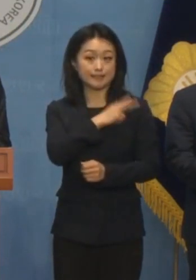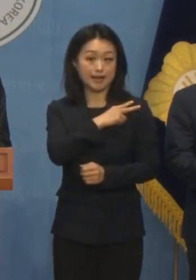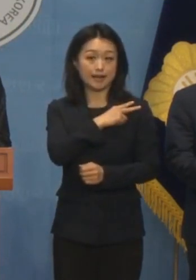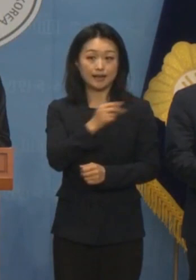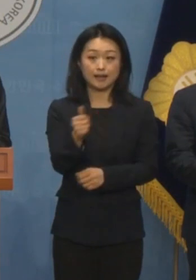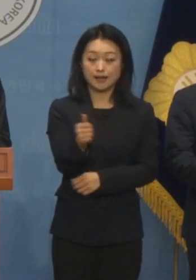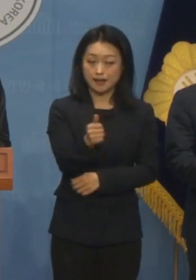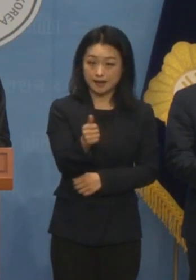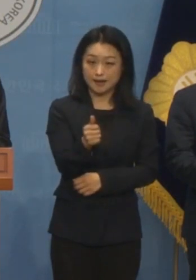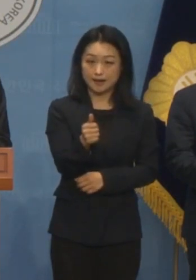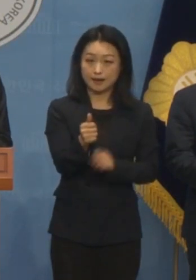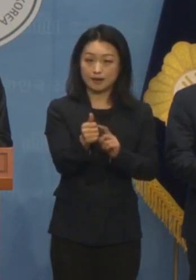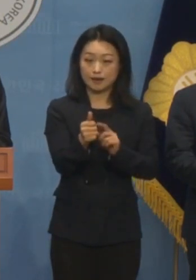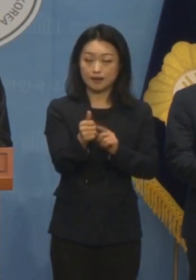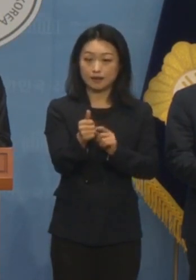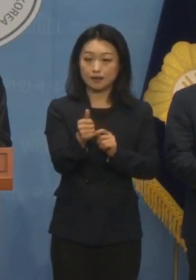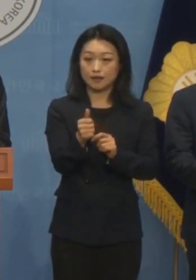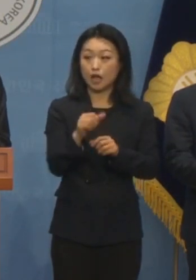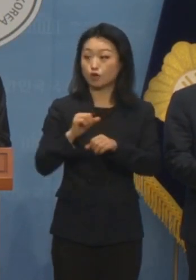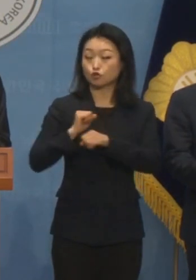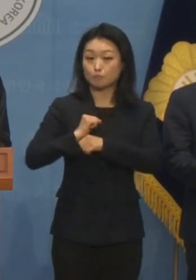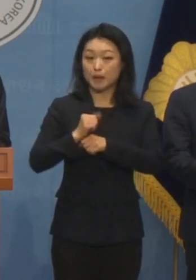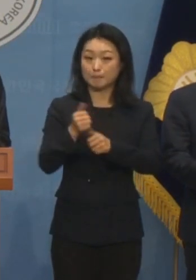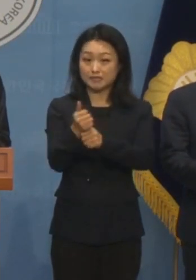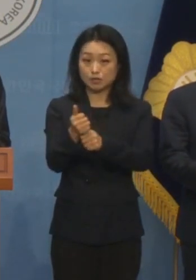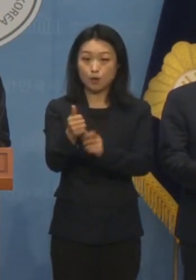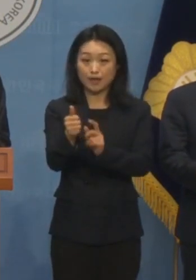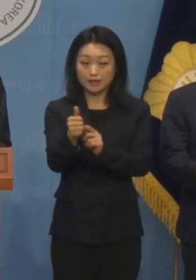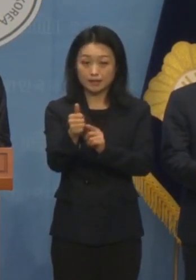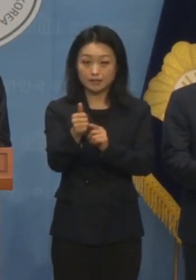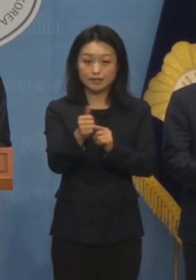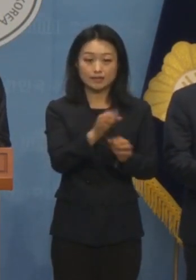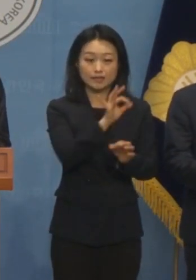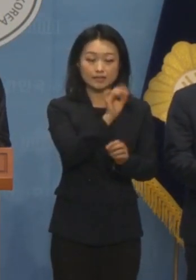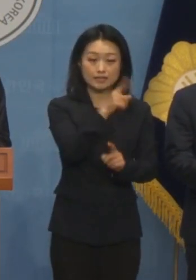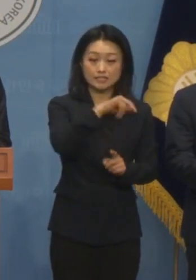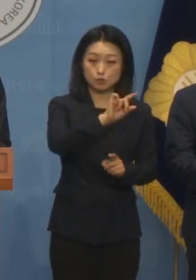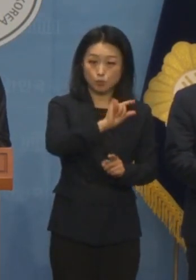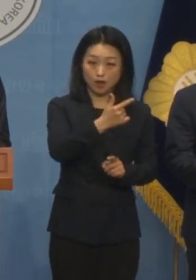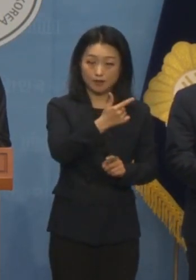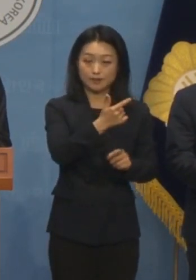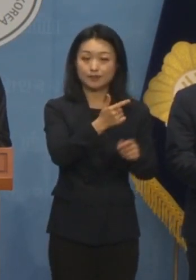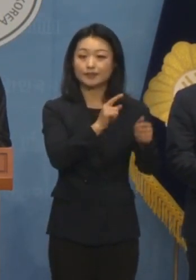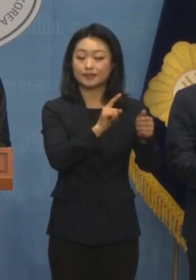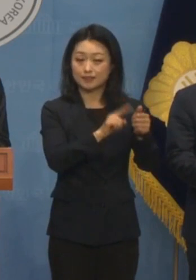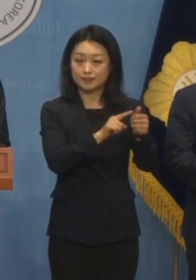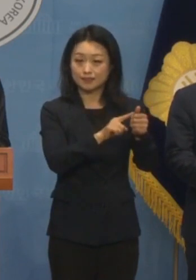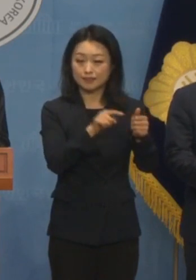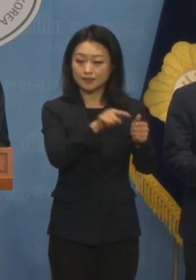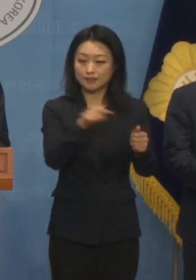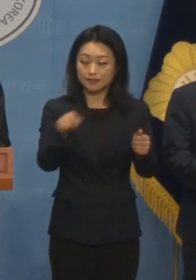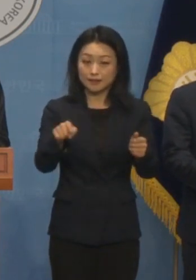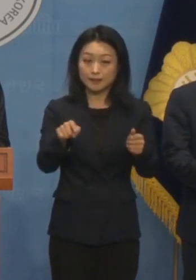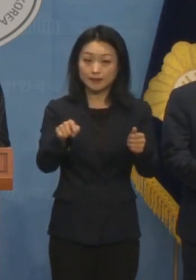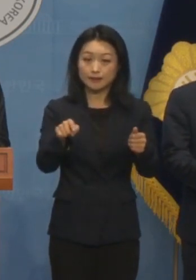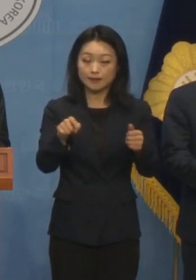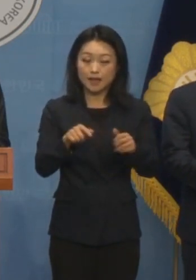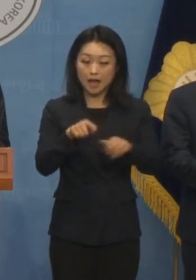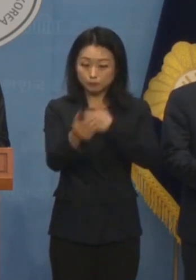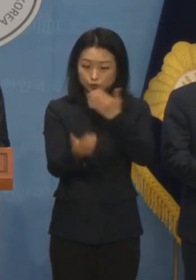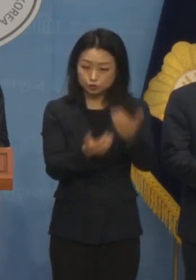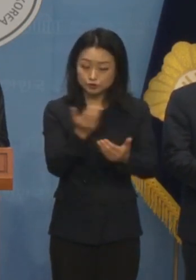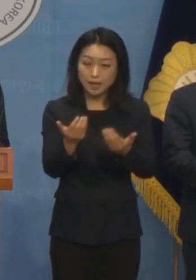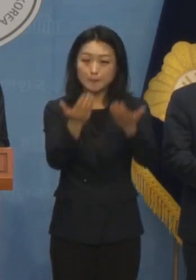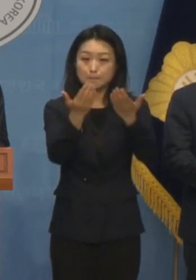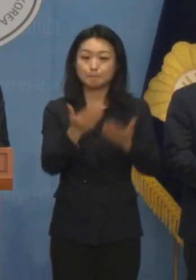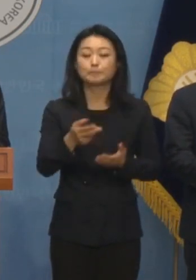임기훈 전 국방비서관과 이시원 공직기강 비서관 등 대통령실 관계자들이 아직 압수수색조차